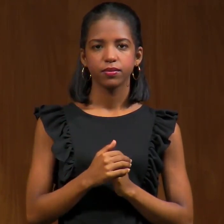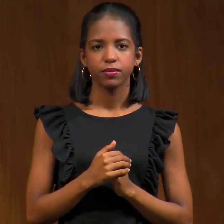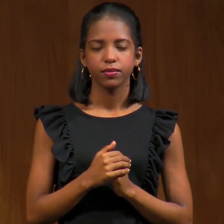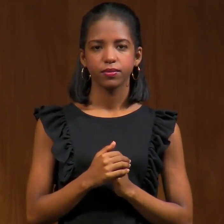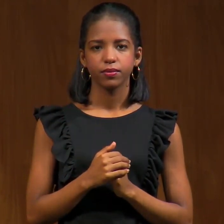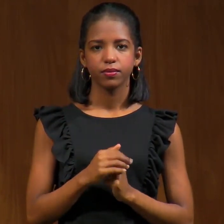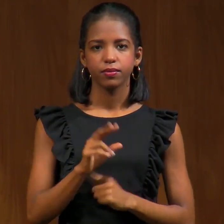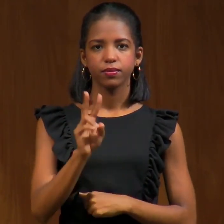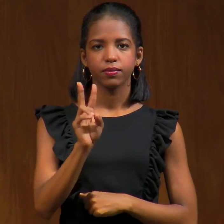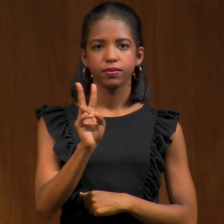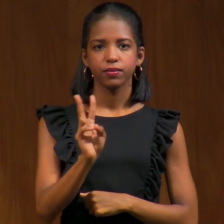Venezuela,